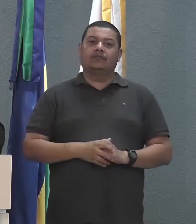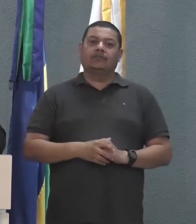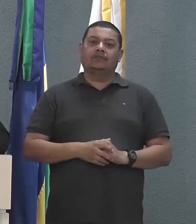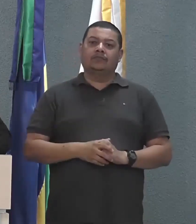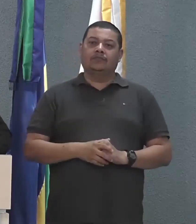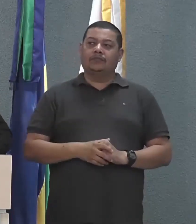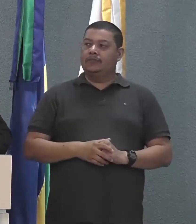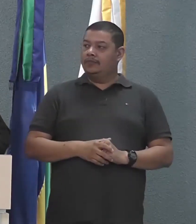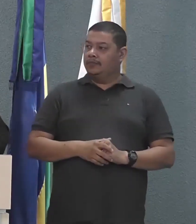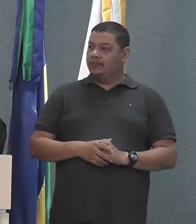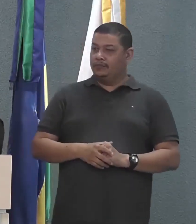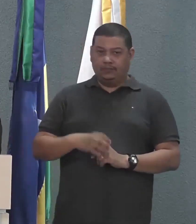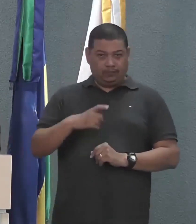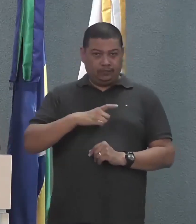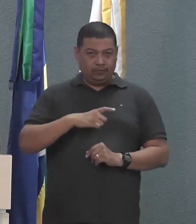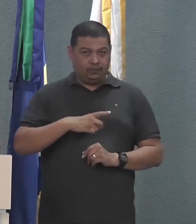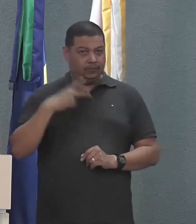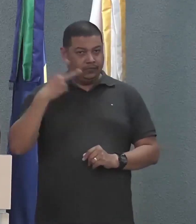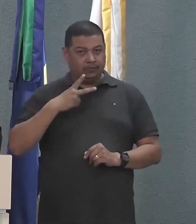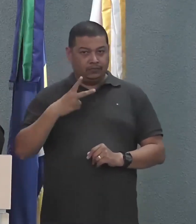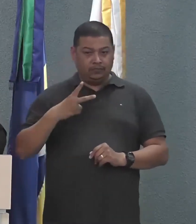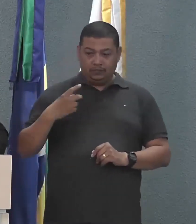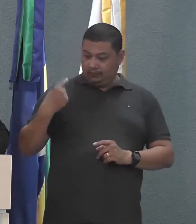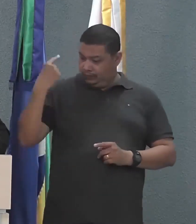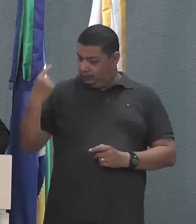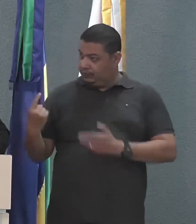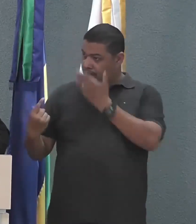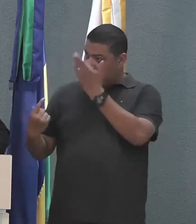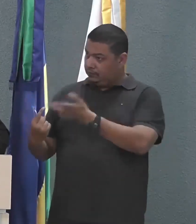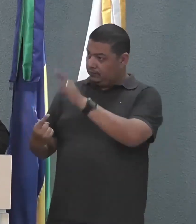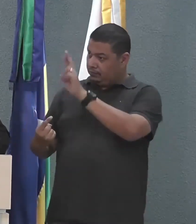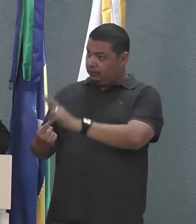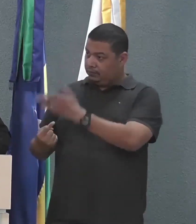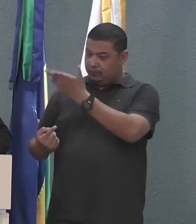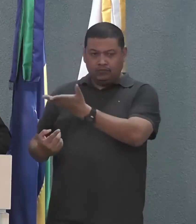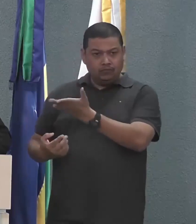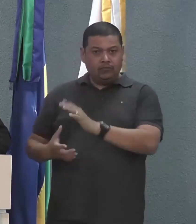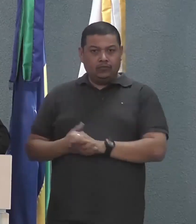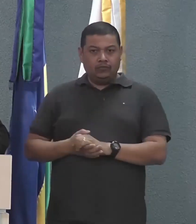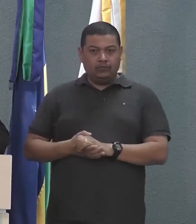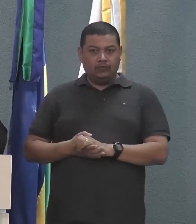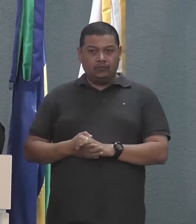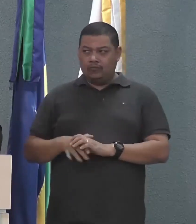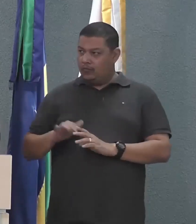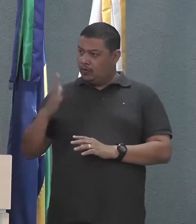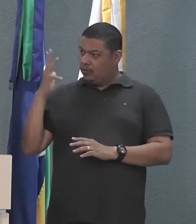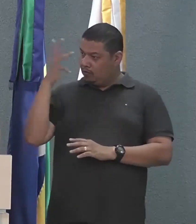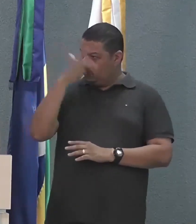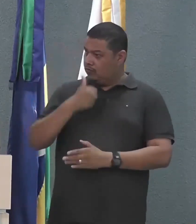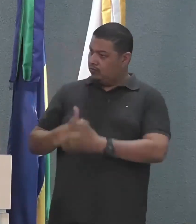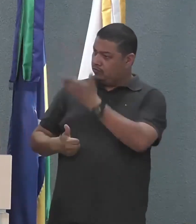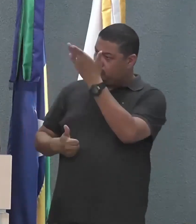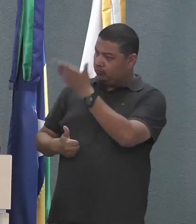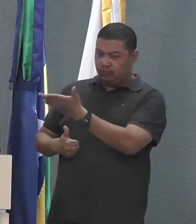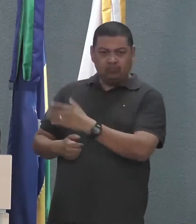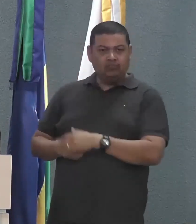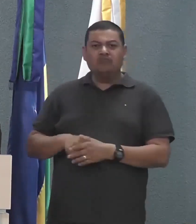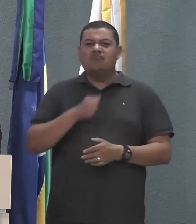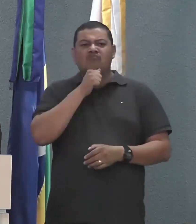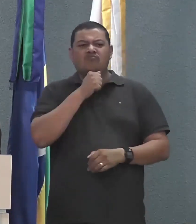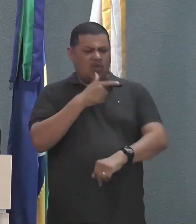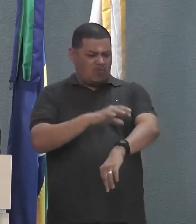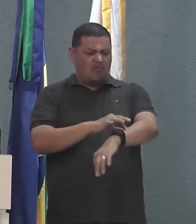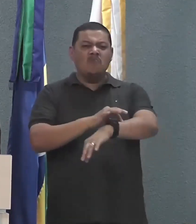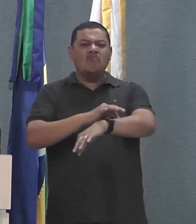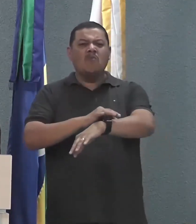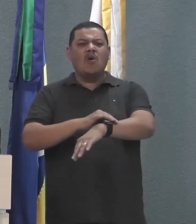o privilégio de ser vereador ao lado de Vossa Excelência, que tem um dos caráteres mais bonitos que eu conheço. Isso não tem nada a ver com cor de pele, não tem